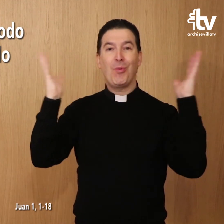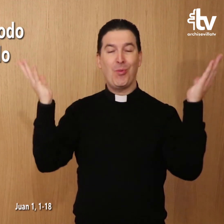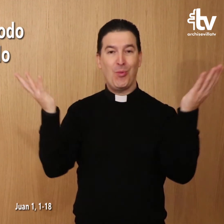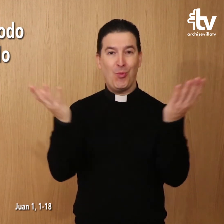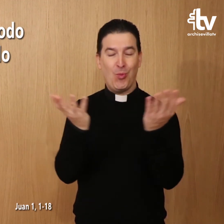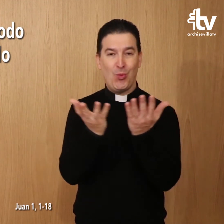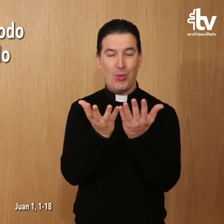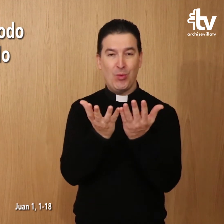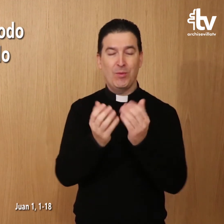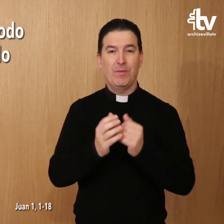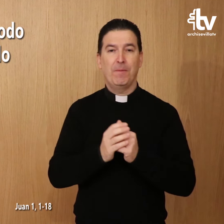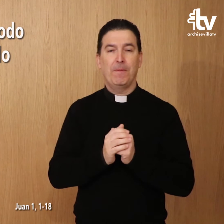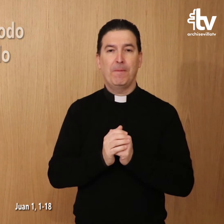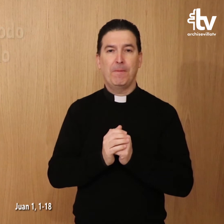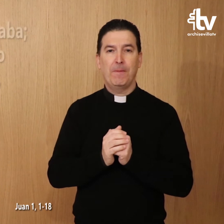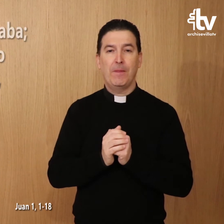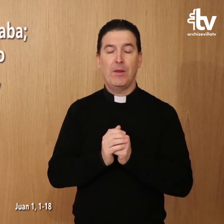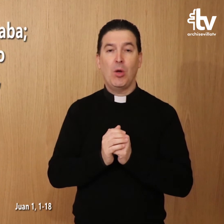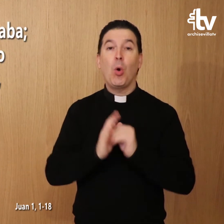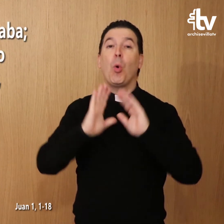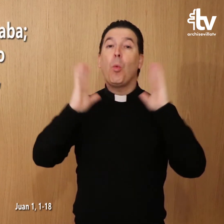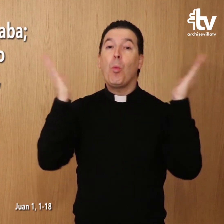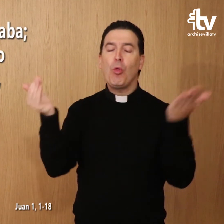mundo. En el mundo estaba.